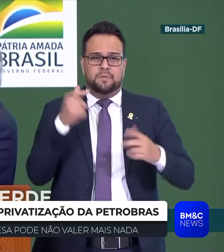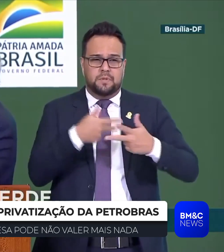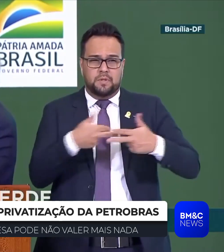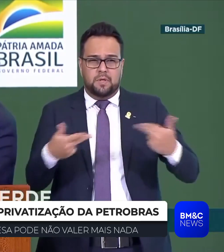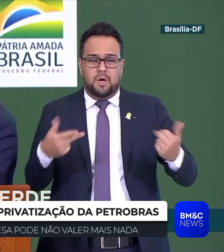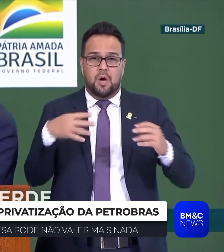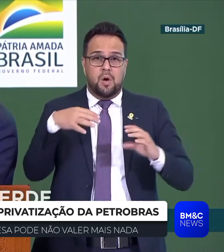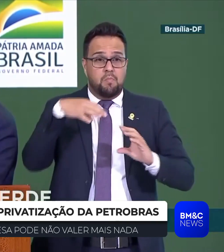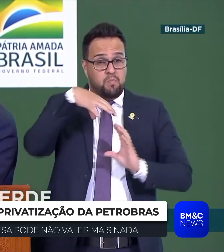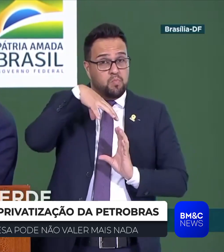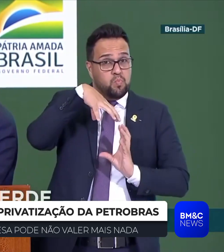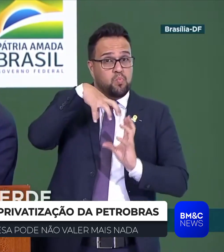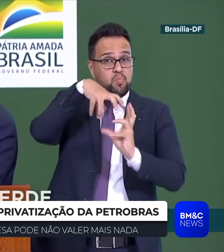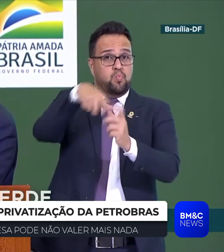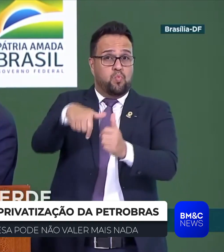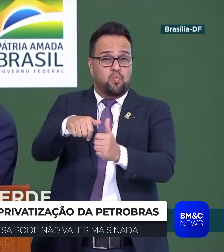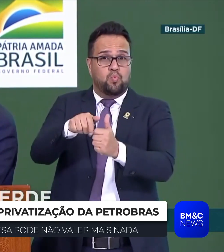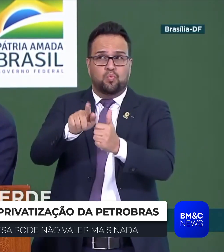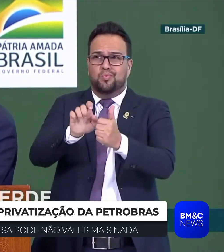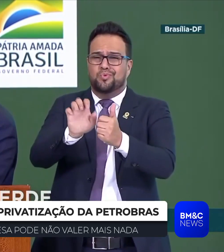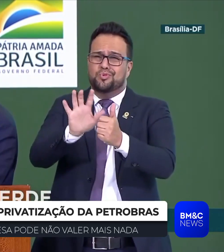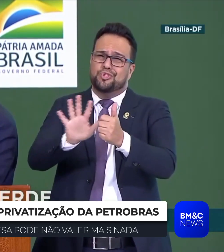todo migrou